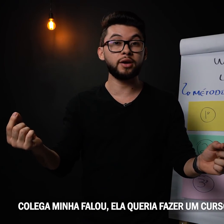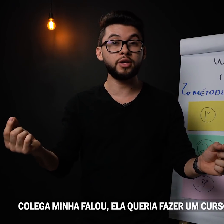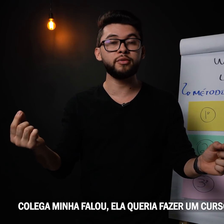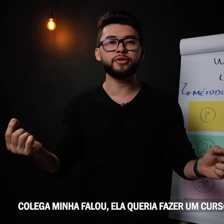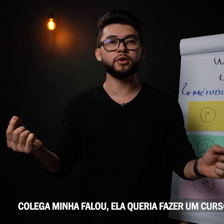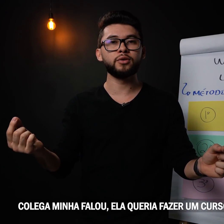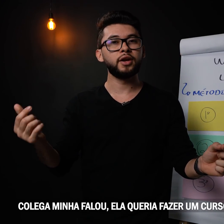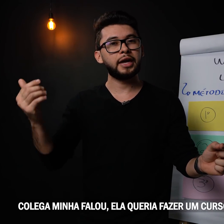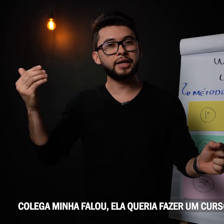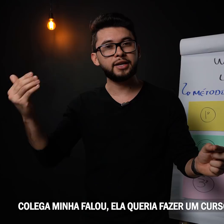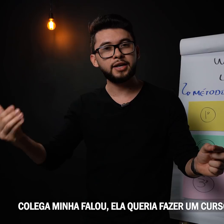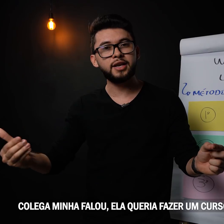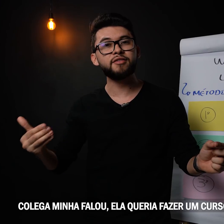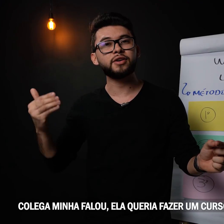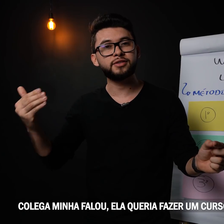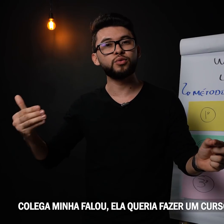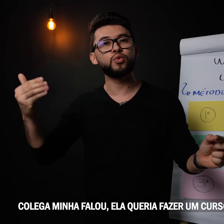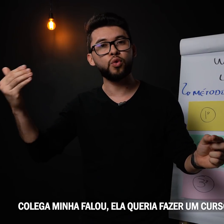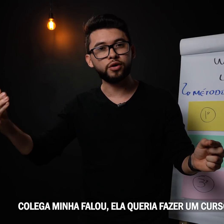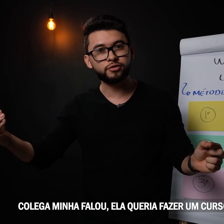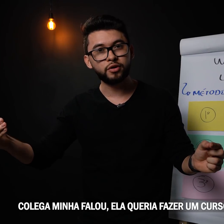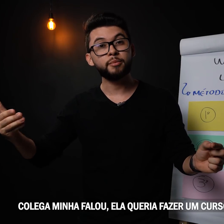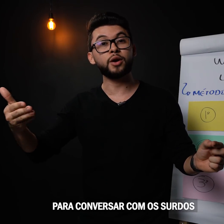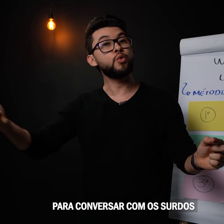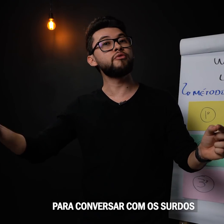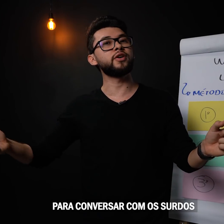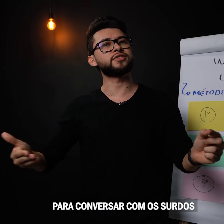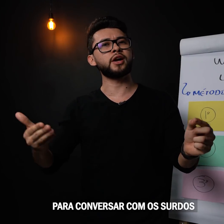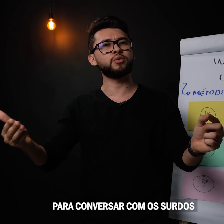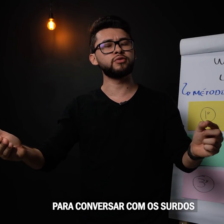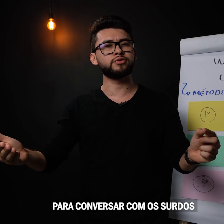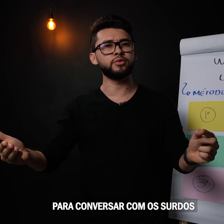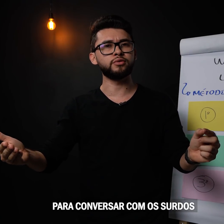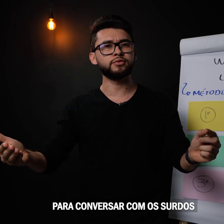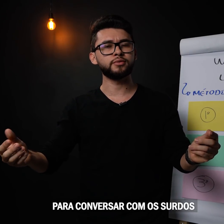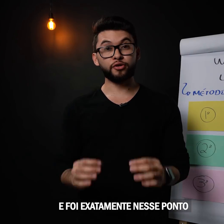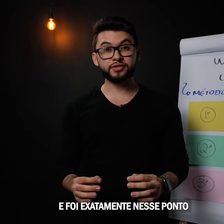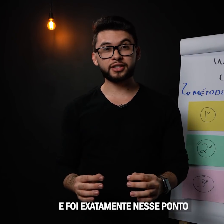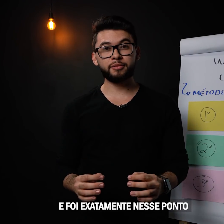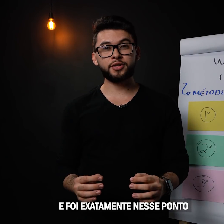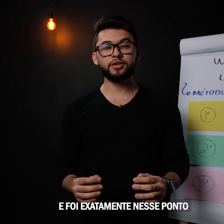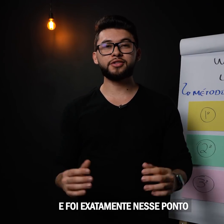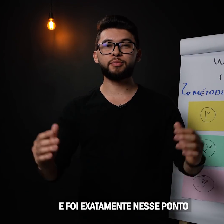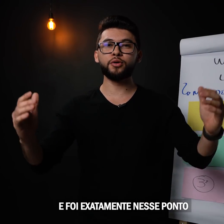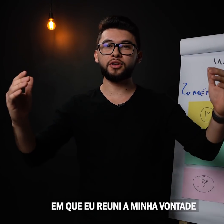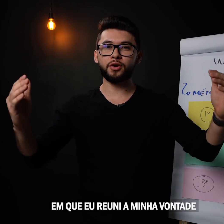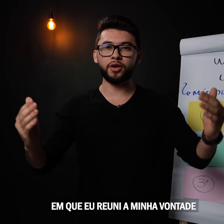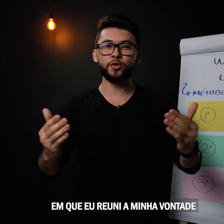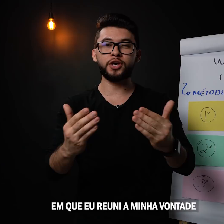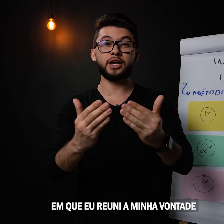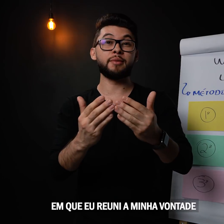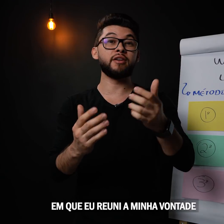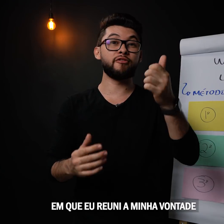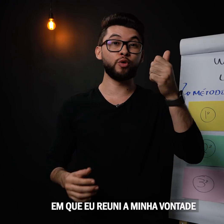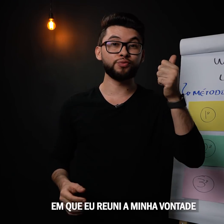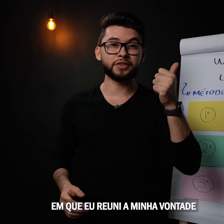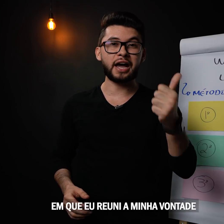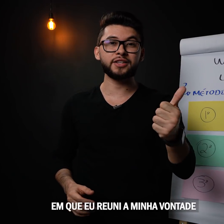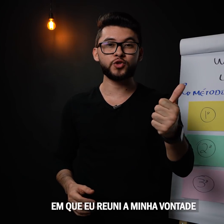minha, me falou. Ela queria fazer um curso para conversar com os surdos. E foi exatamente nesse ponto em que eu reuni a minha vontade de